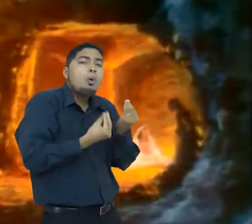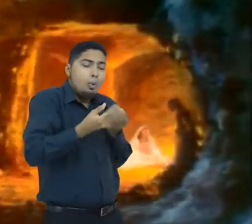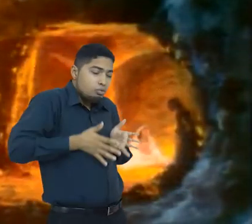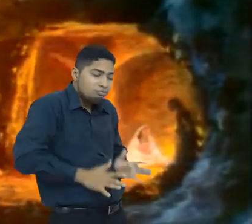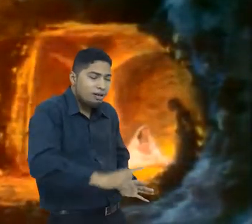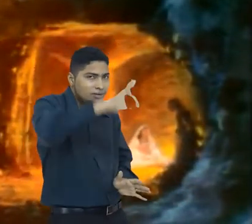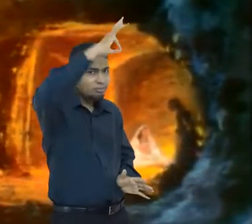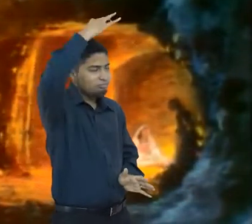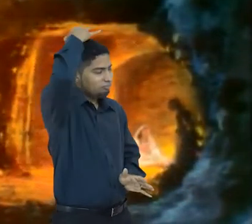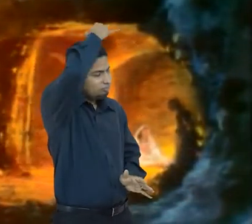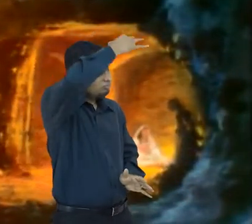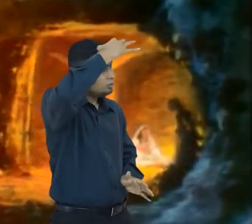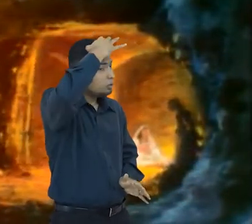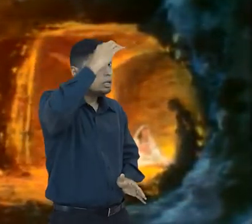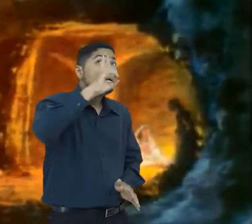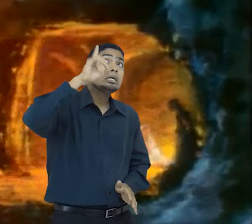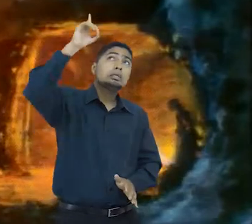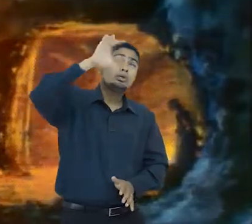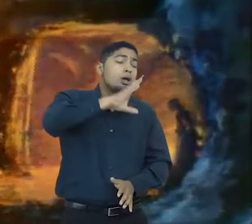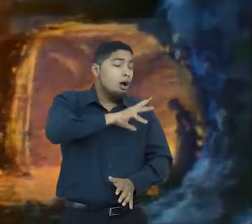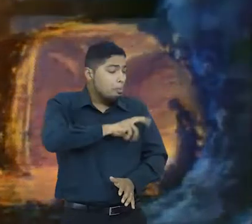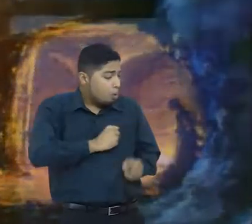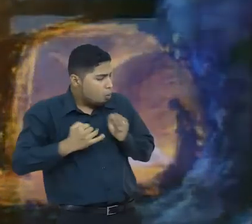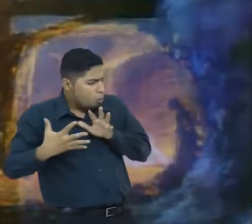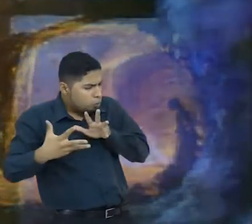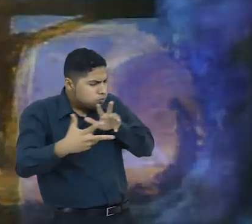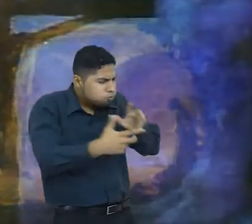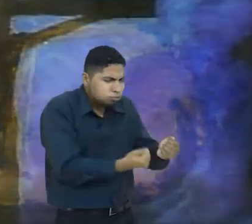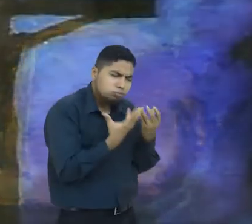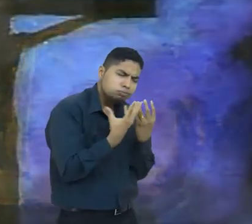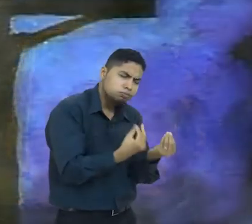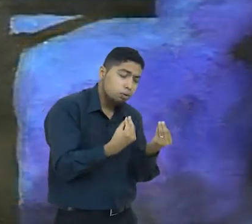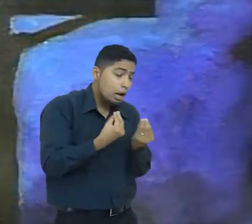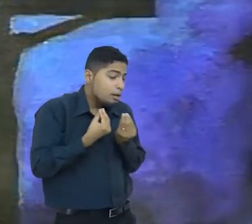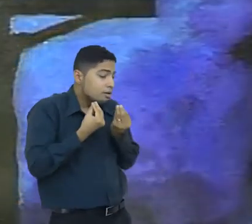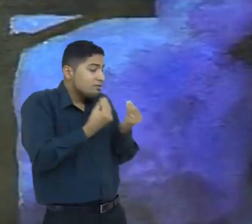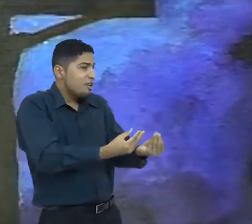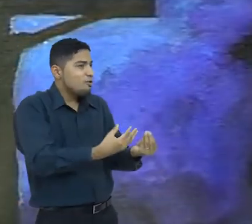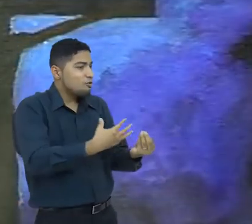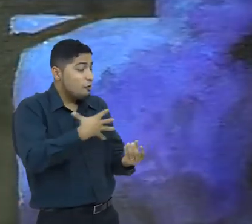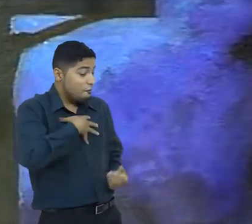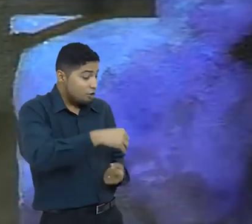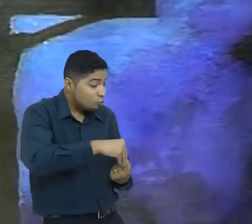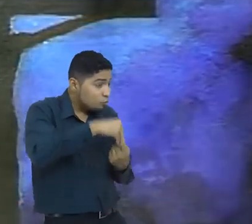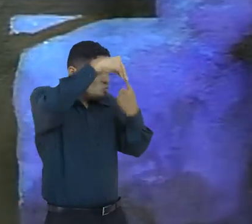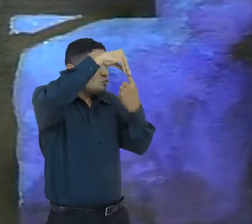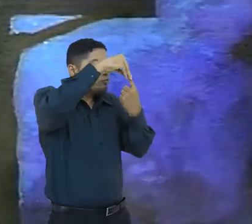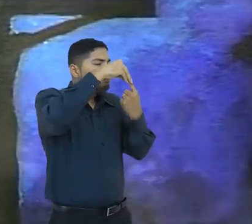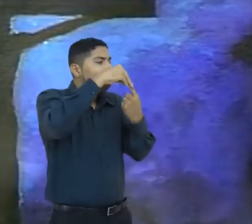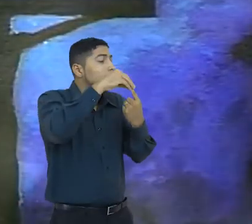amou tanto o mundo que deu seu único Filho, para que todo aquele que nele crê não pereça, mas tenha a